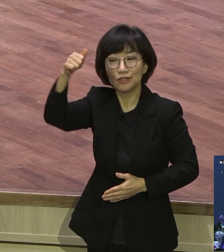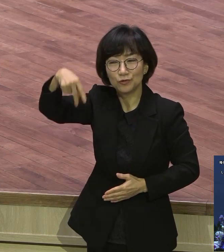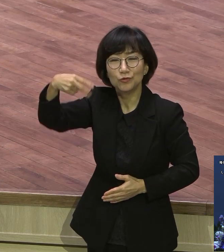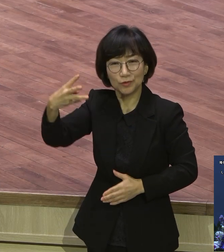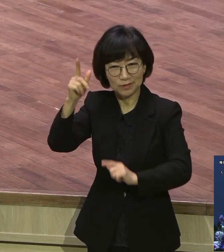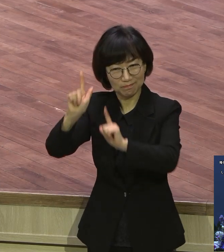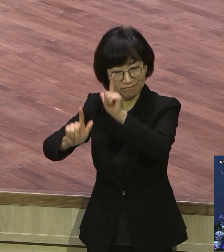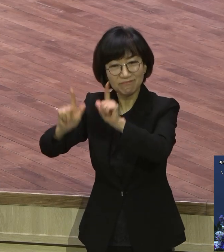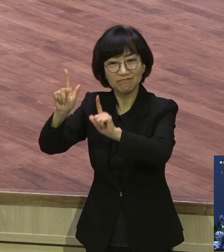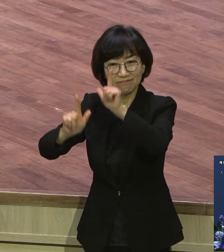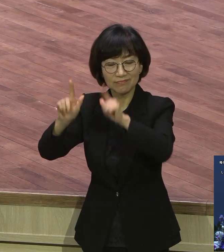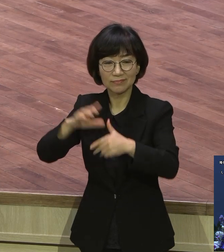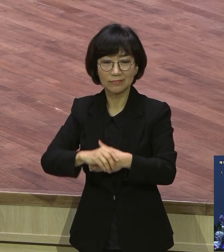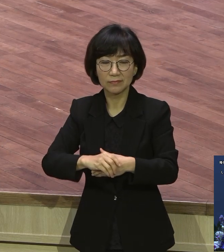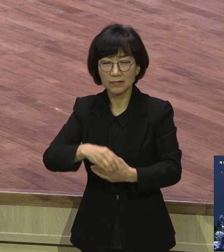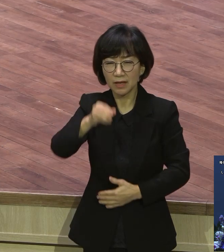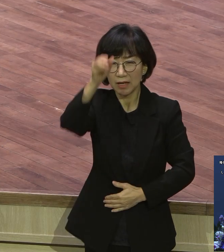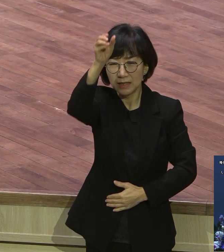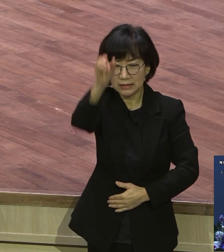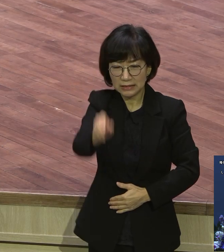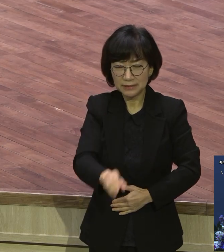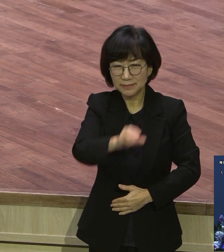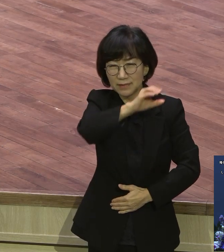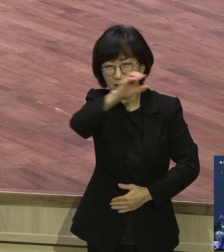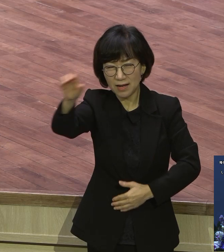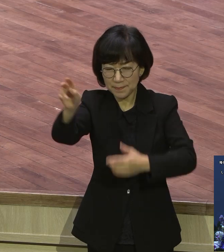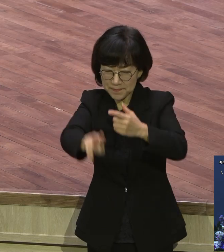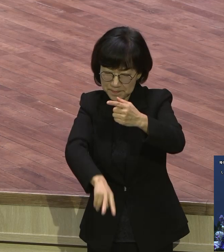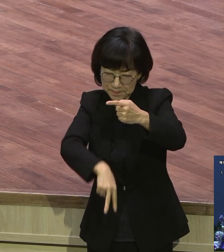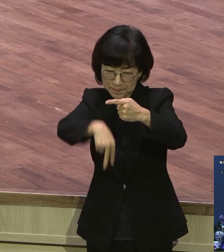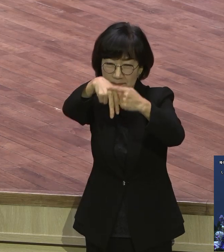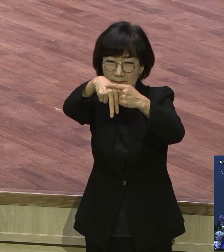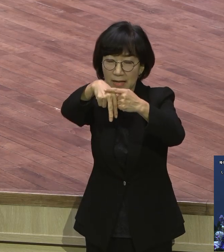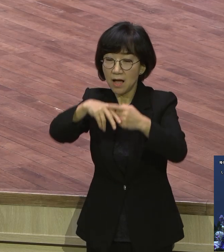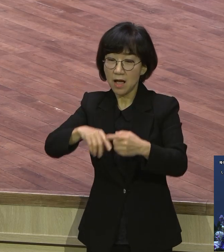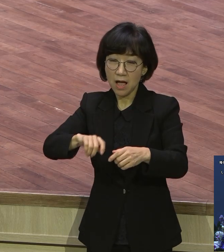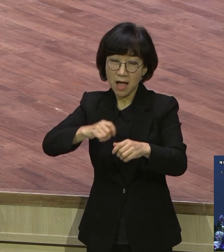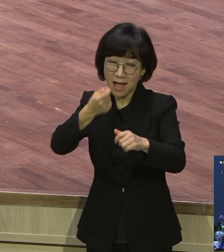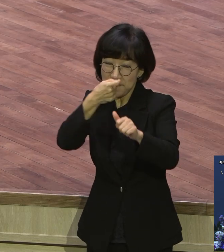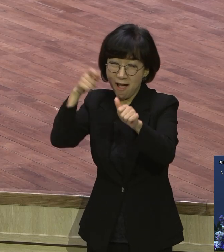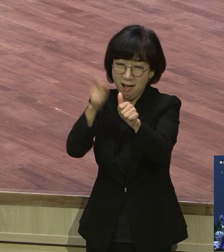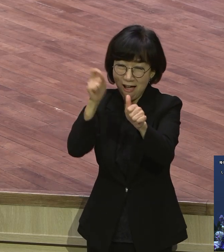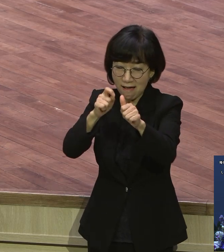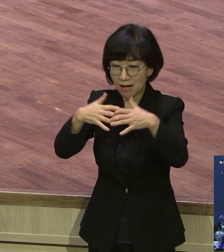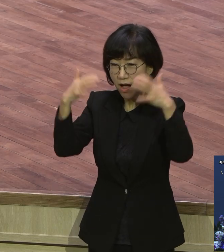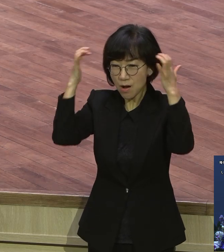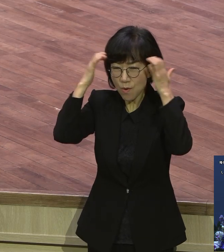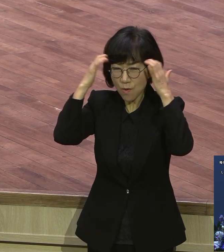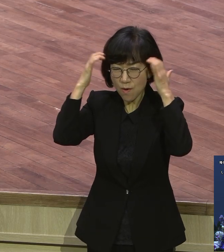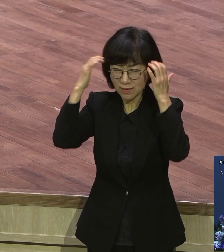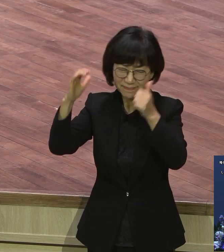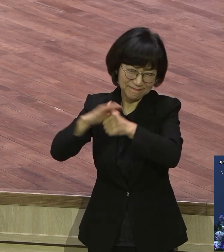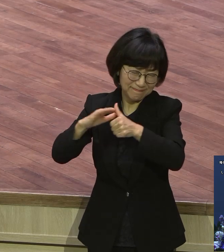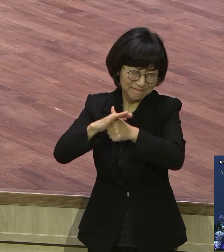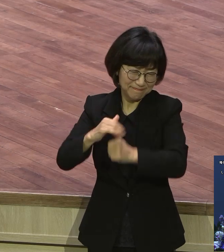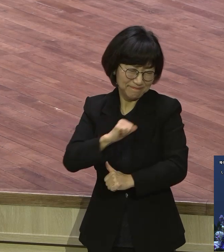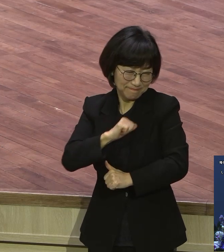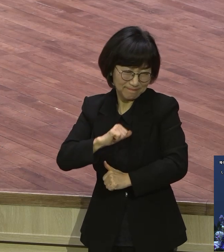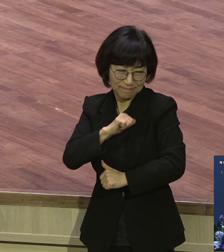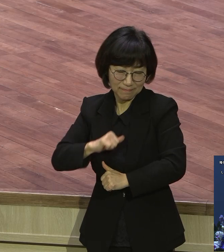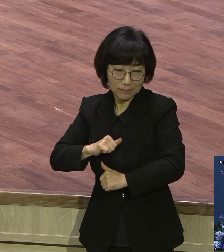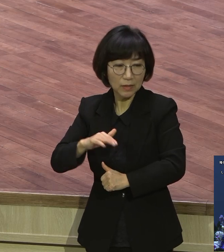십자가를 치기까지 온갖 멸시와 고통을 친히 다 담당하셨어요 우리가